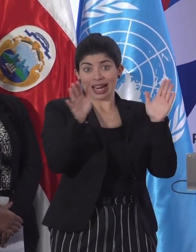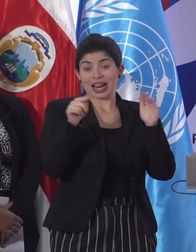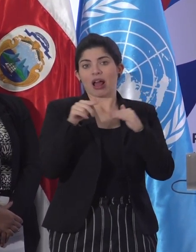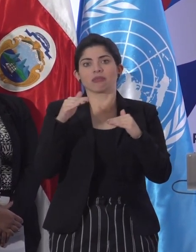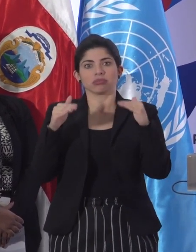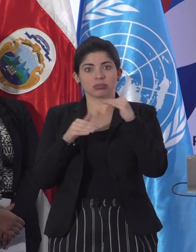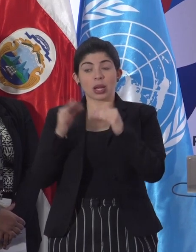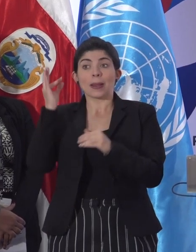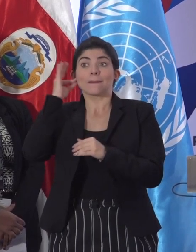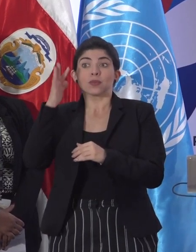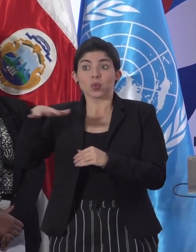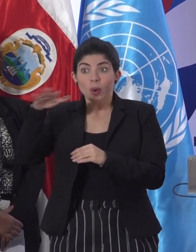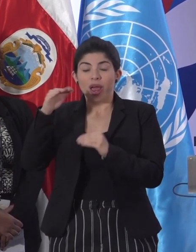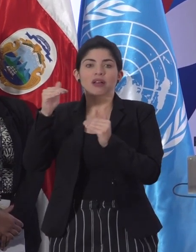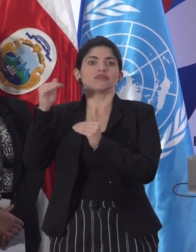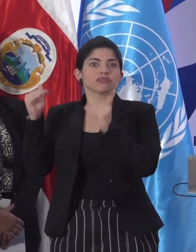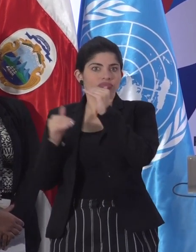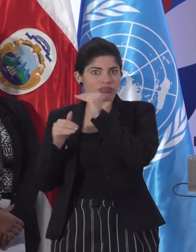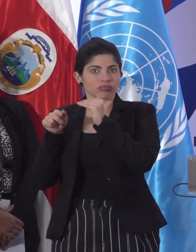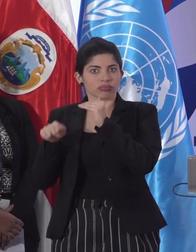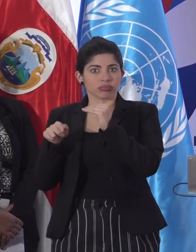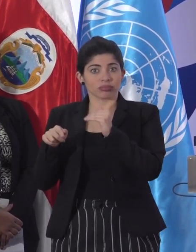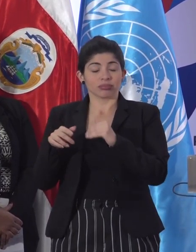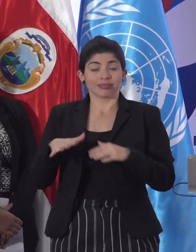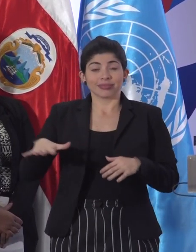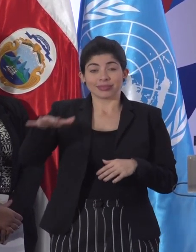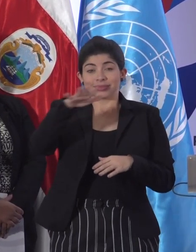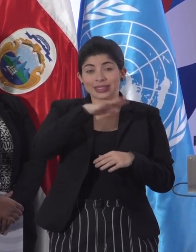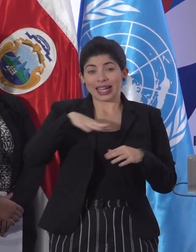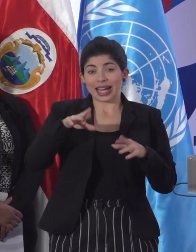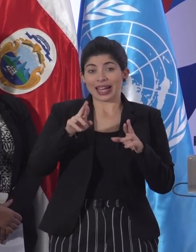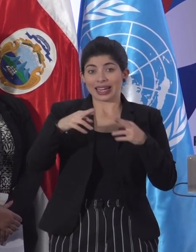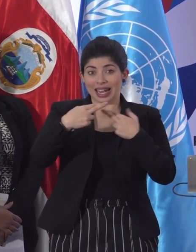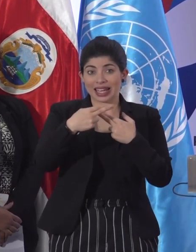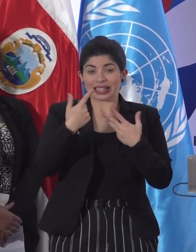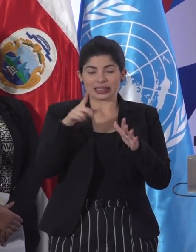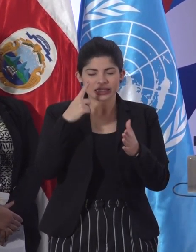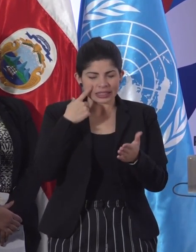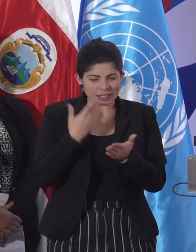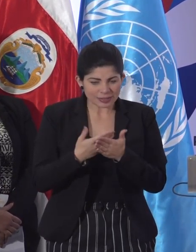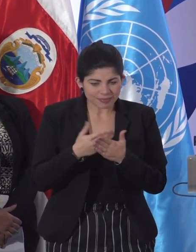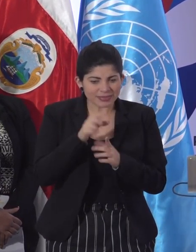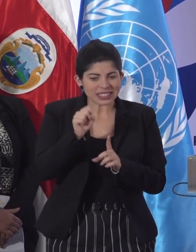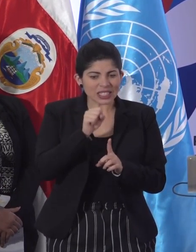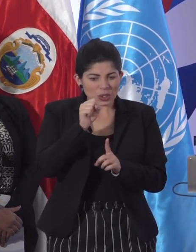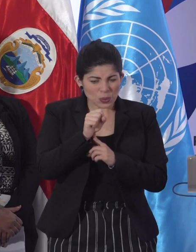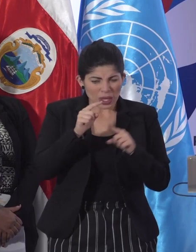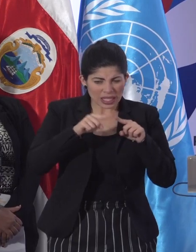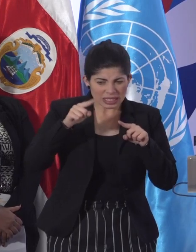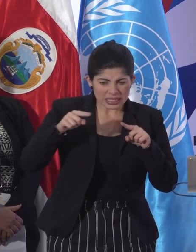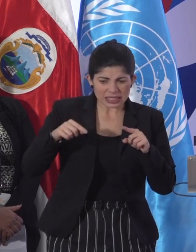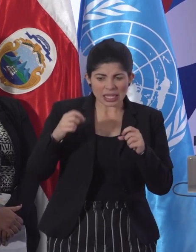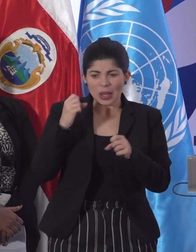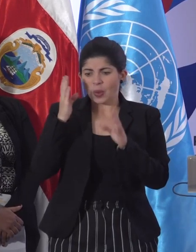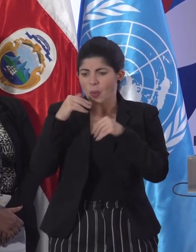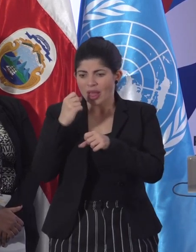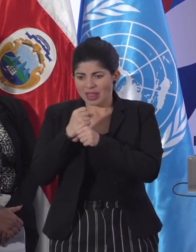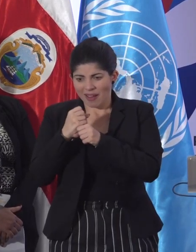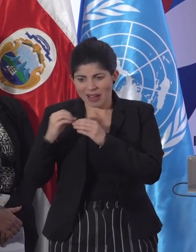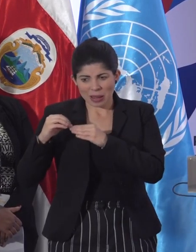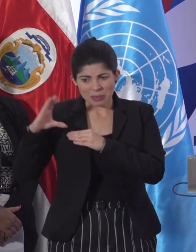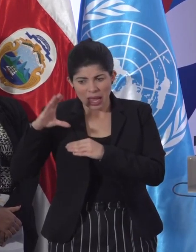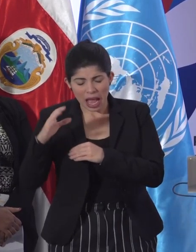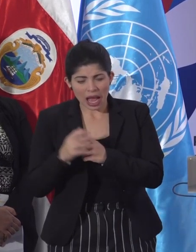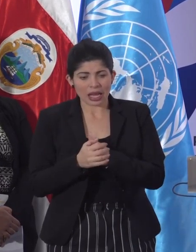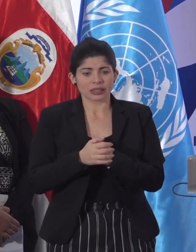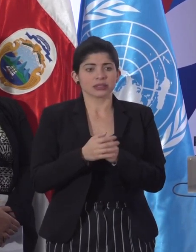y a las mujeres en particular. En toda la región se constata esta situación con índices de desempleo mayor, con un